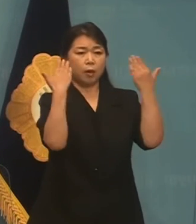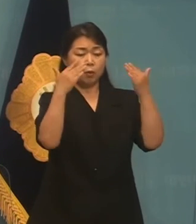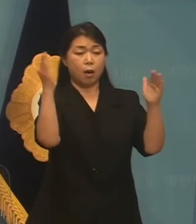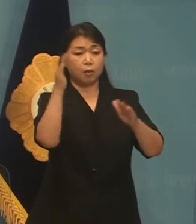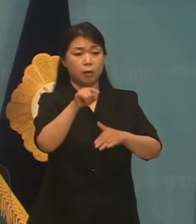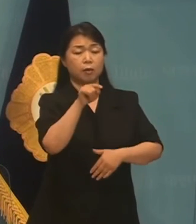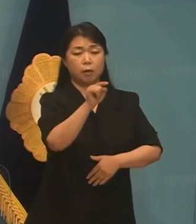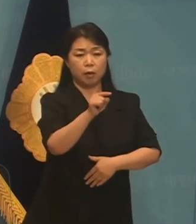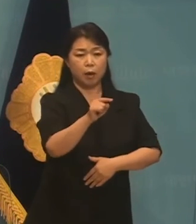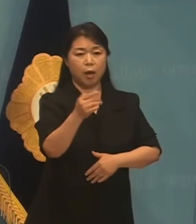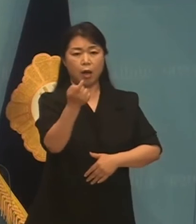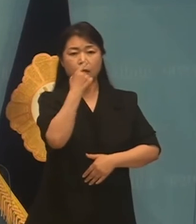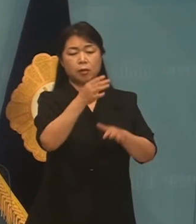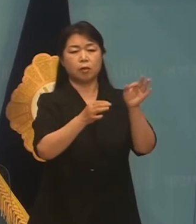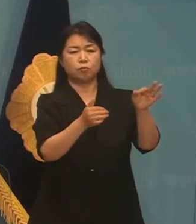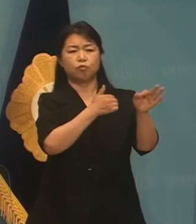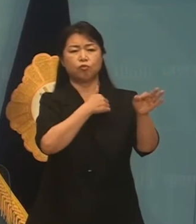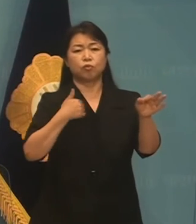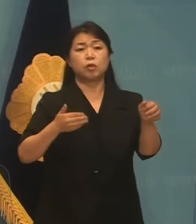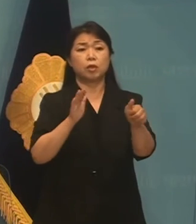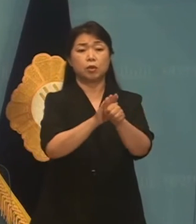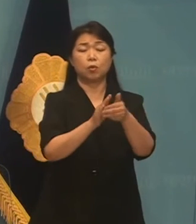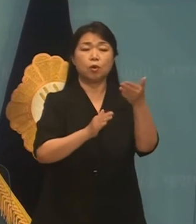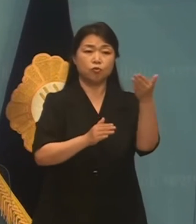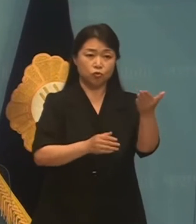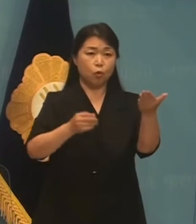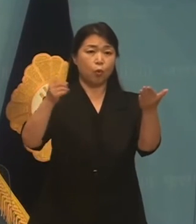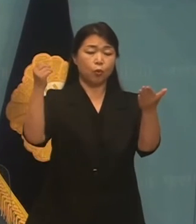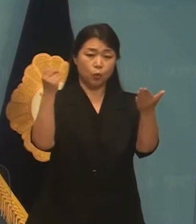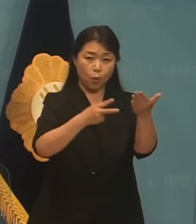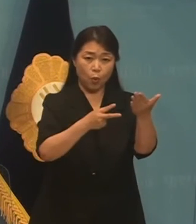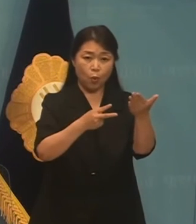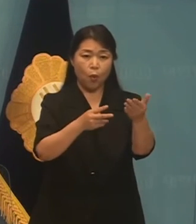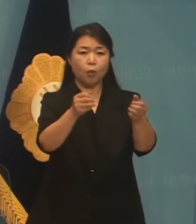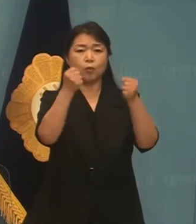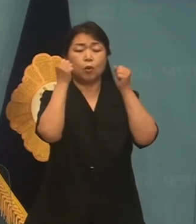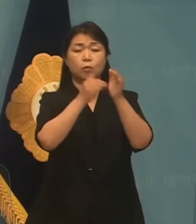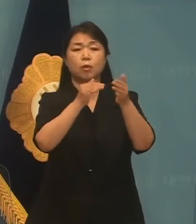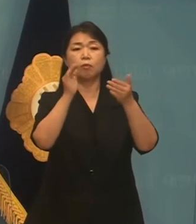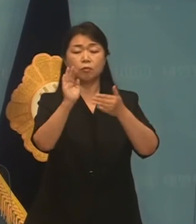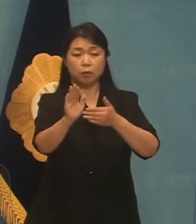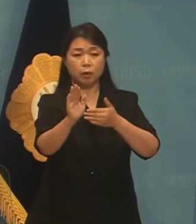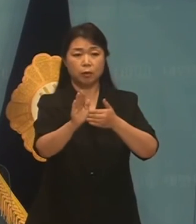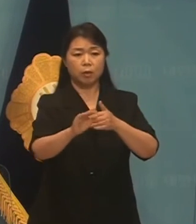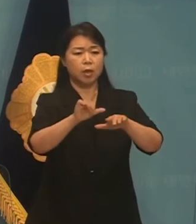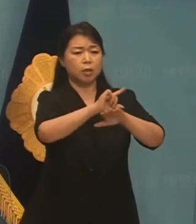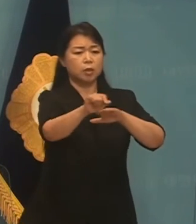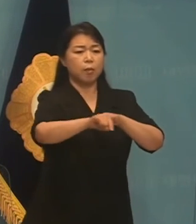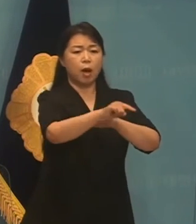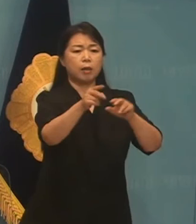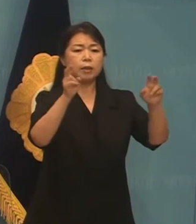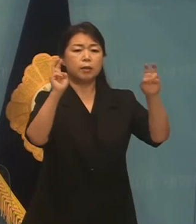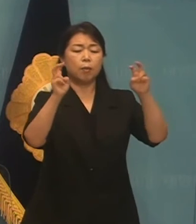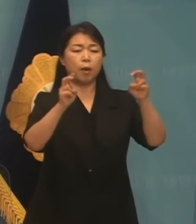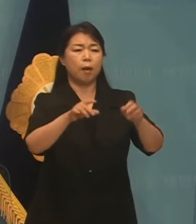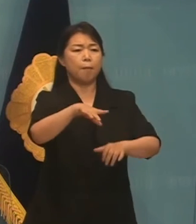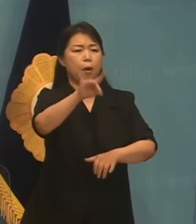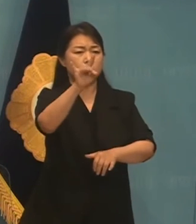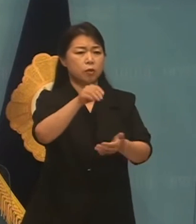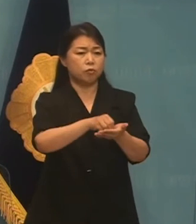학생들에게 학자금을 충분히 지원하는 것은 물론 졸업 후에는 지방 기업에